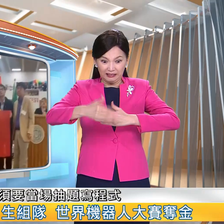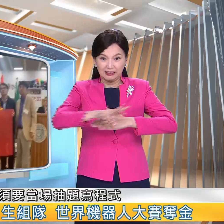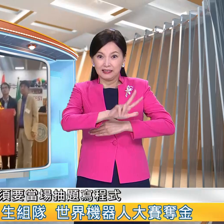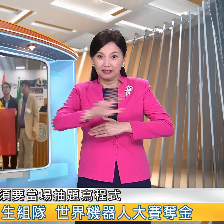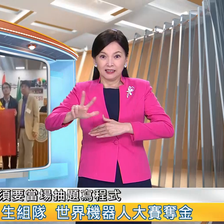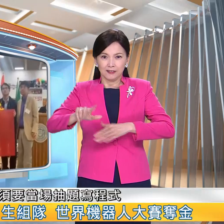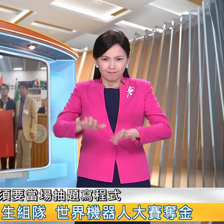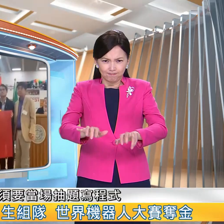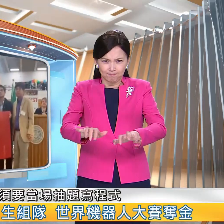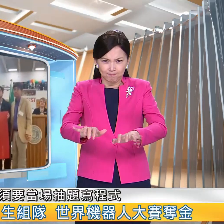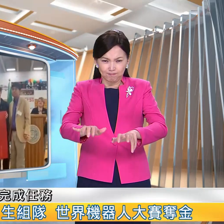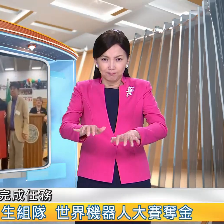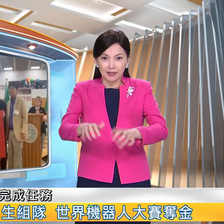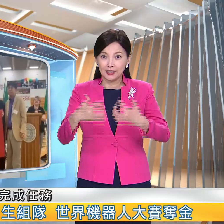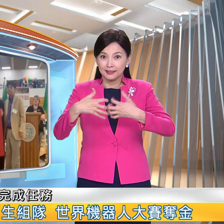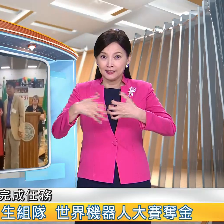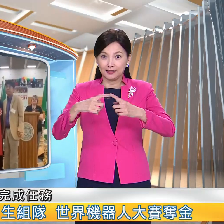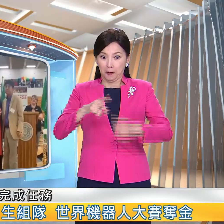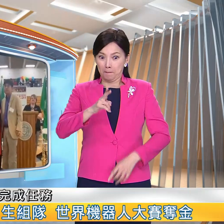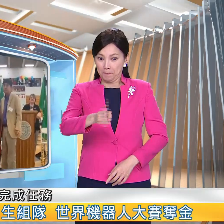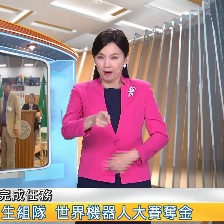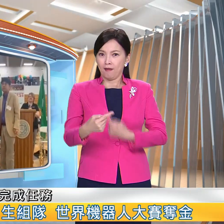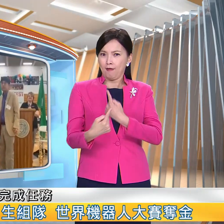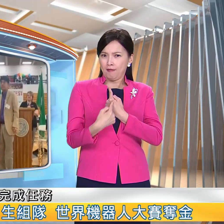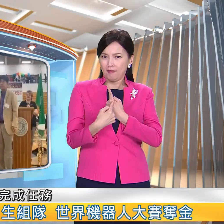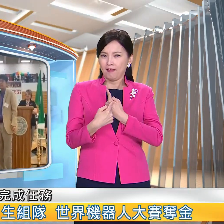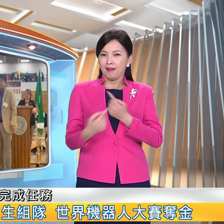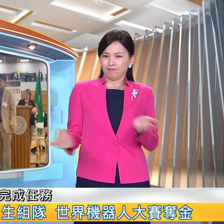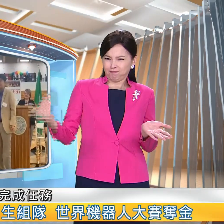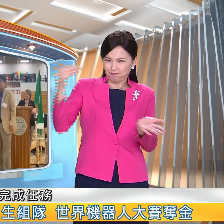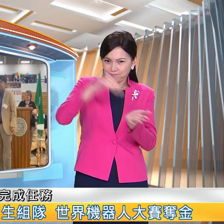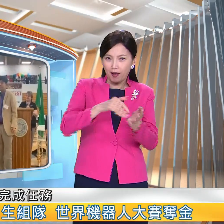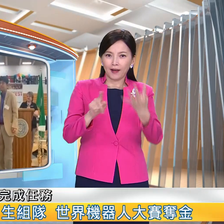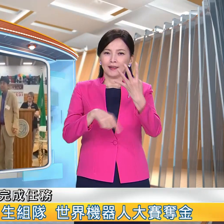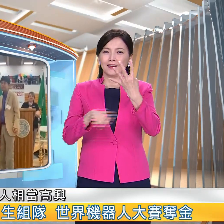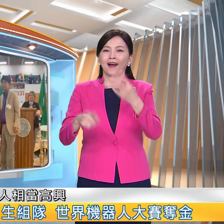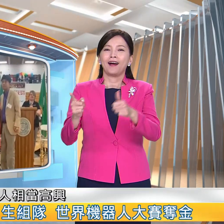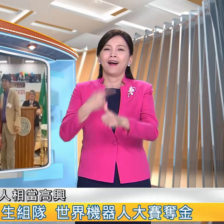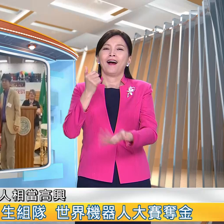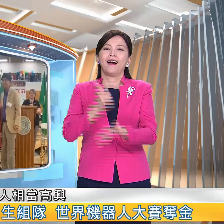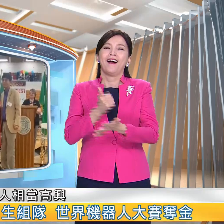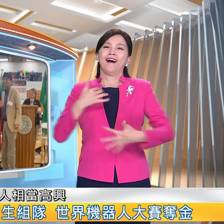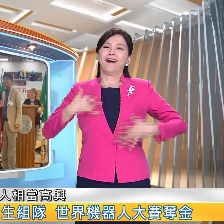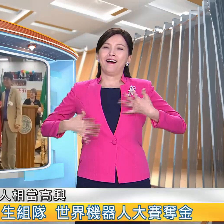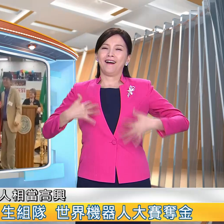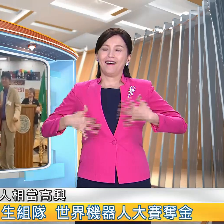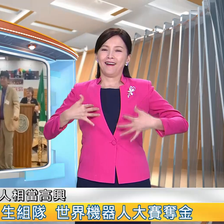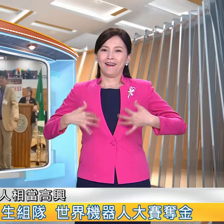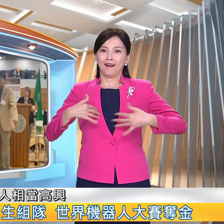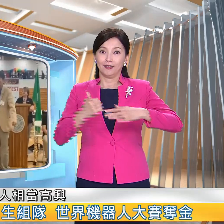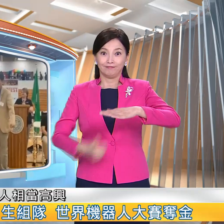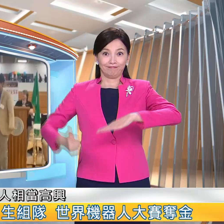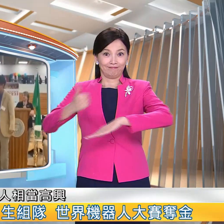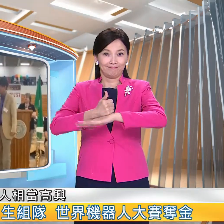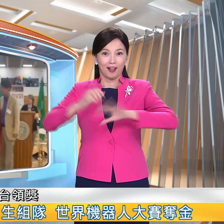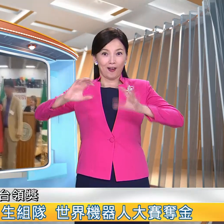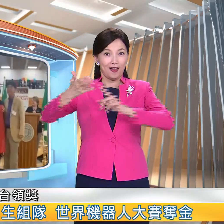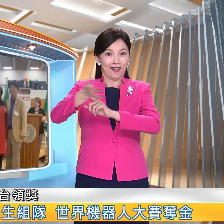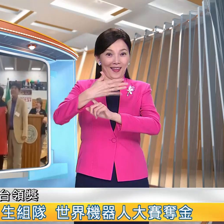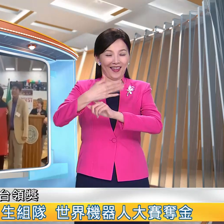式，操作机器人完成任务。而获奖后，四人相当高兴，带着国旗